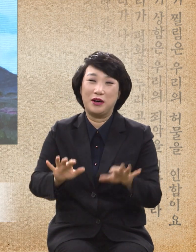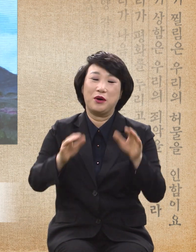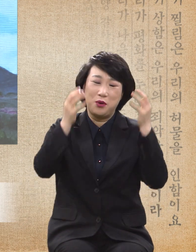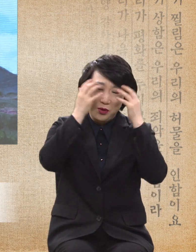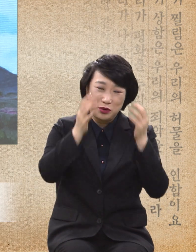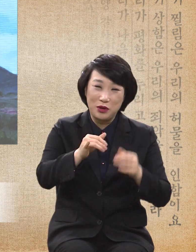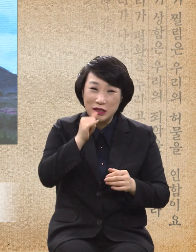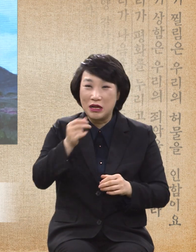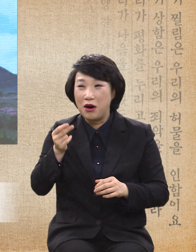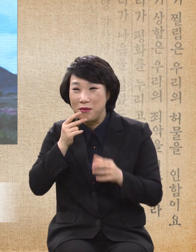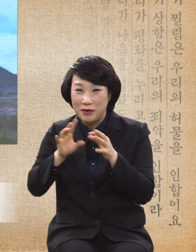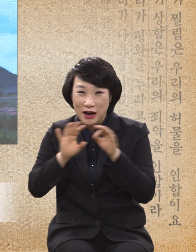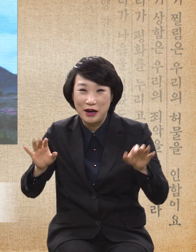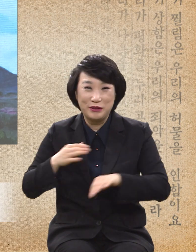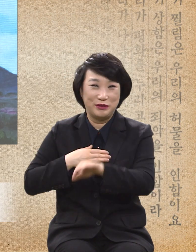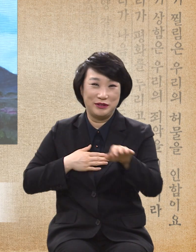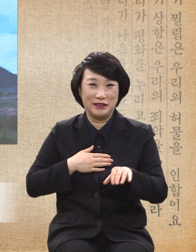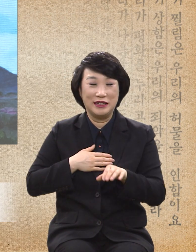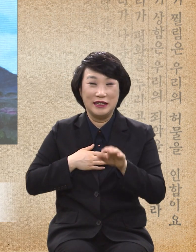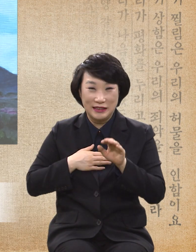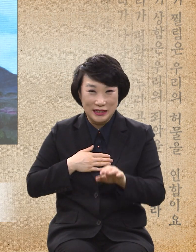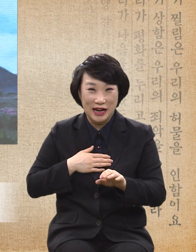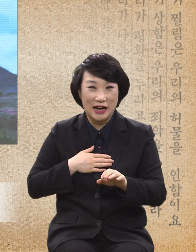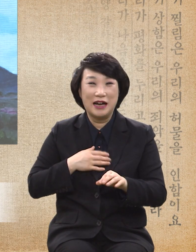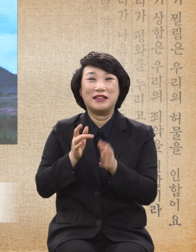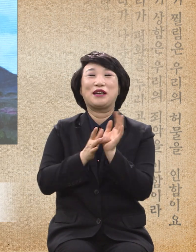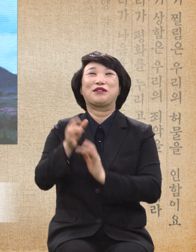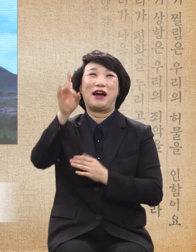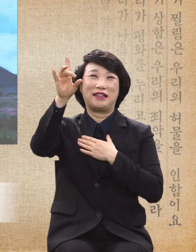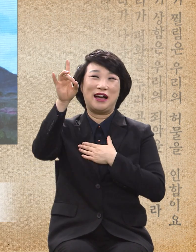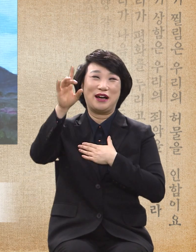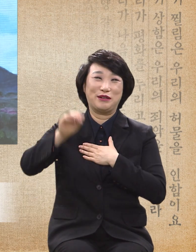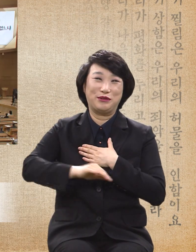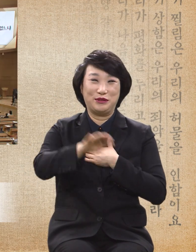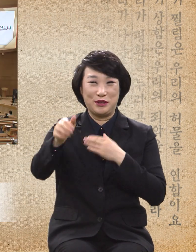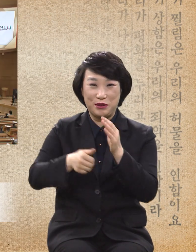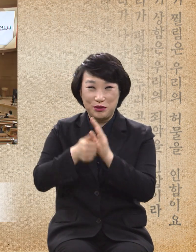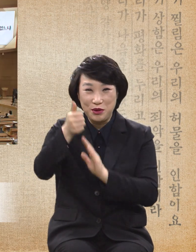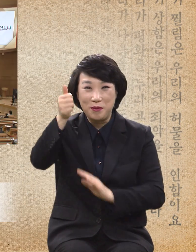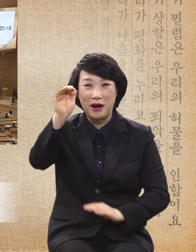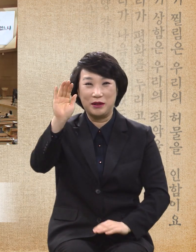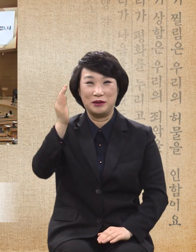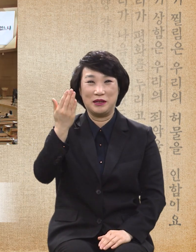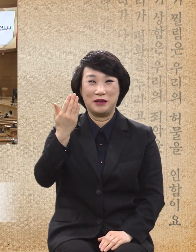속에 있으나 우리는 즐거움 속에 있으나 예수만이 소망입니다.